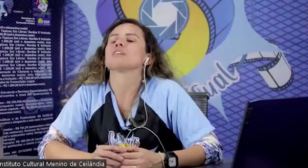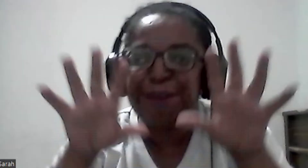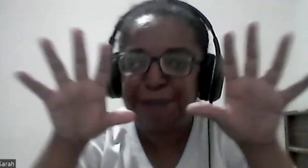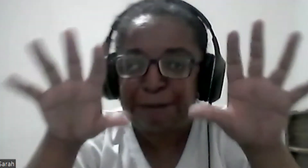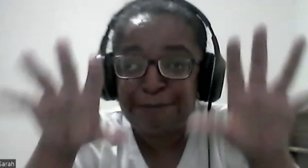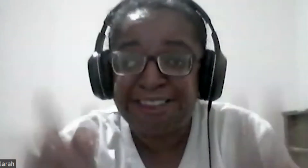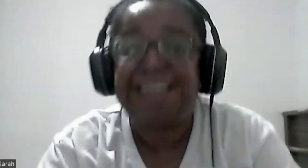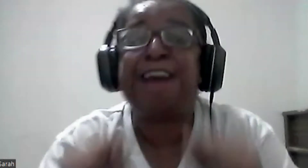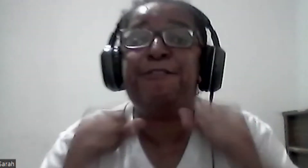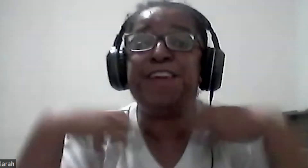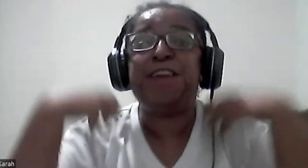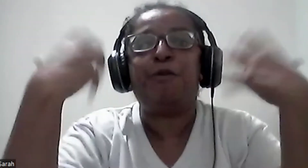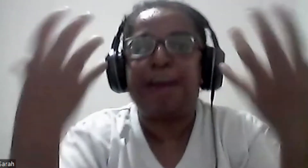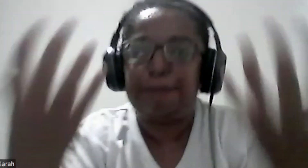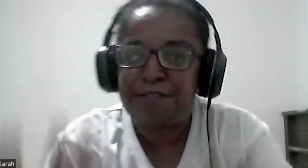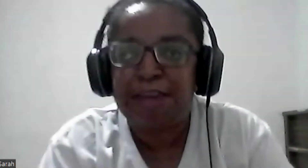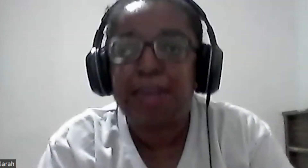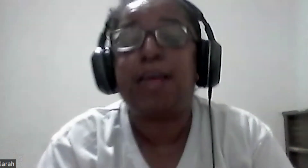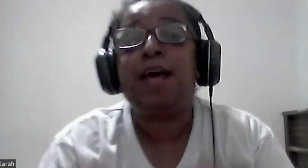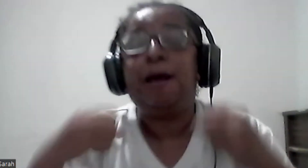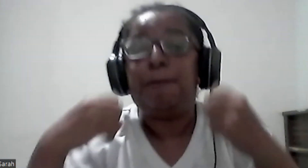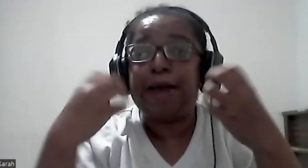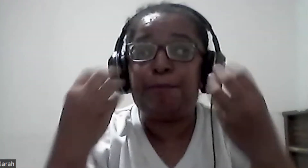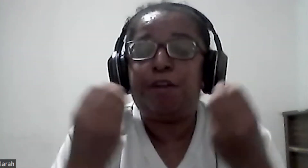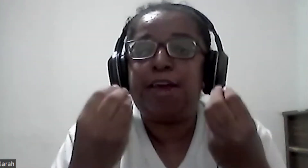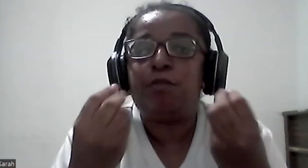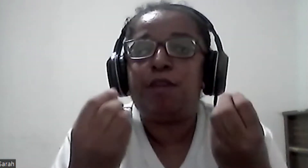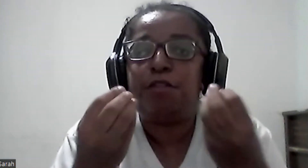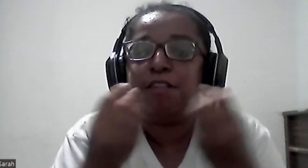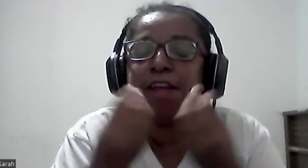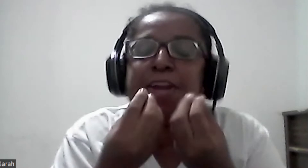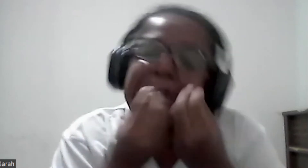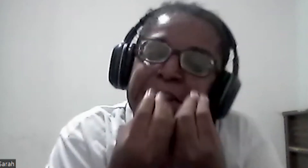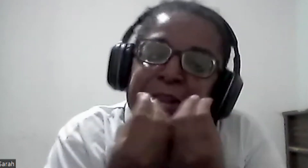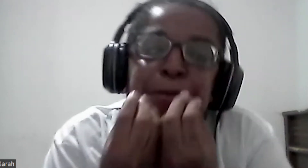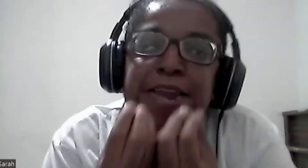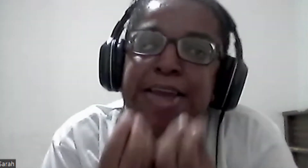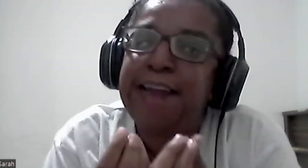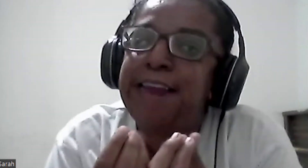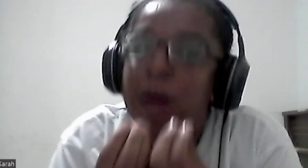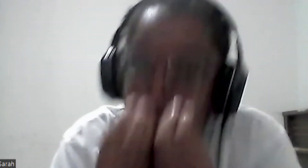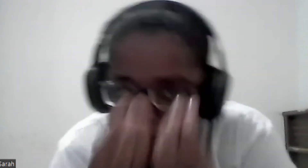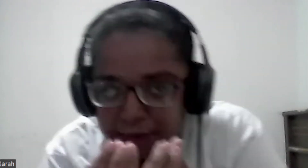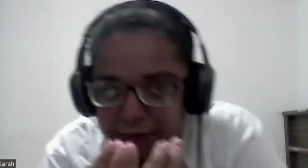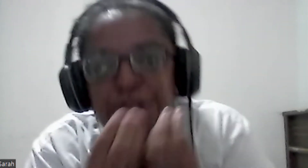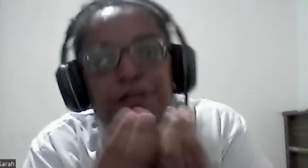me apresentar, vim contar a minha vivência para poder ajudar vocês a ter aquela sensibilidade ao olhar o indivíduo